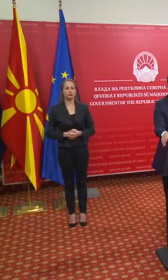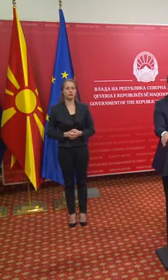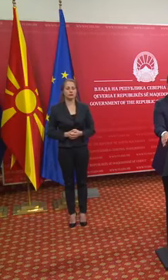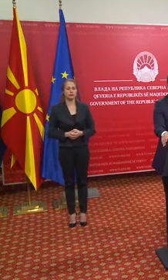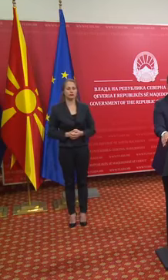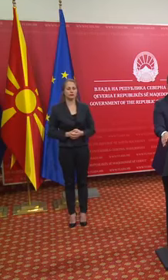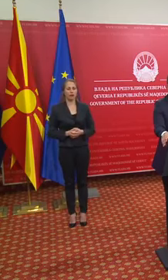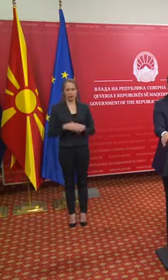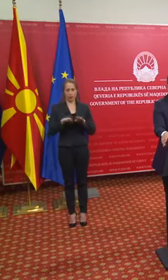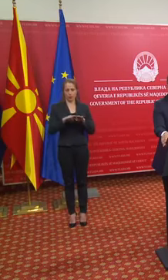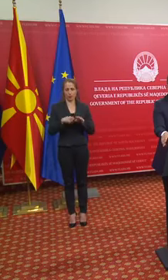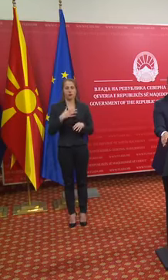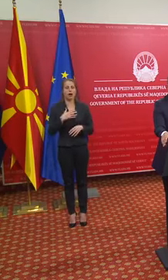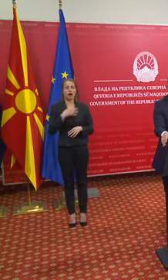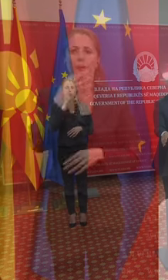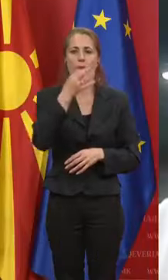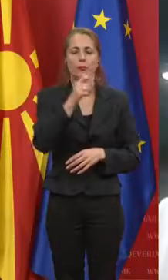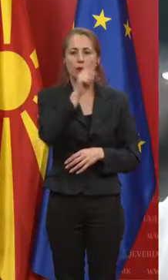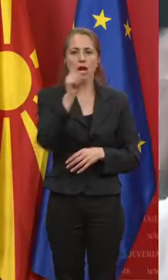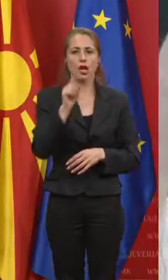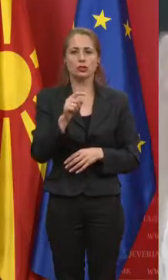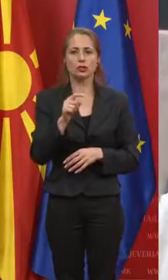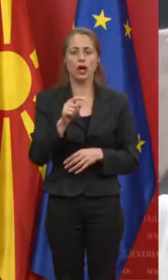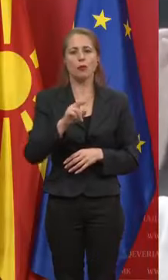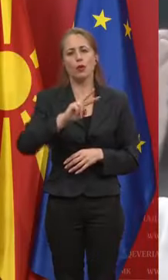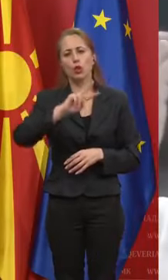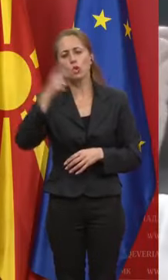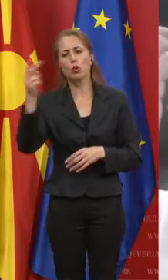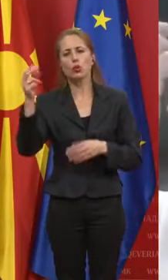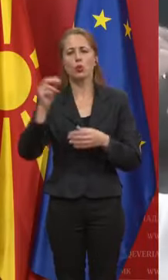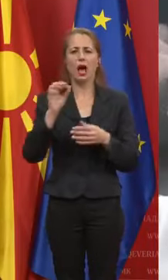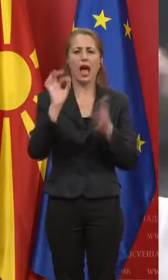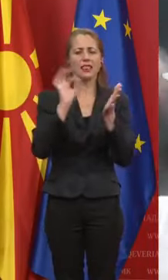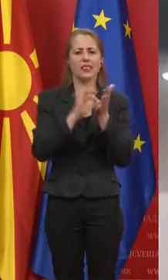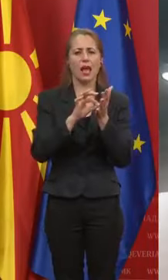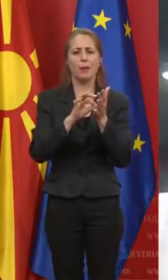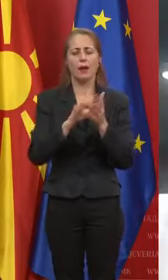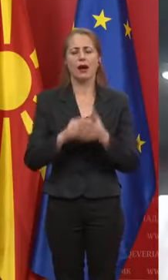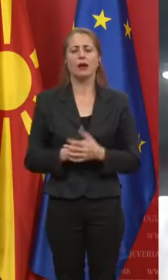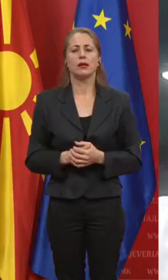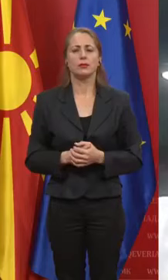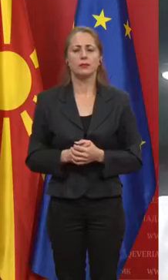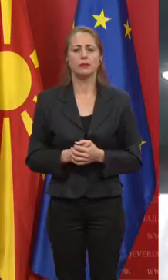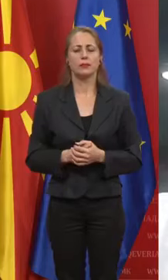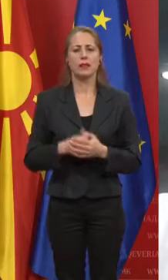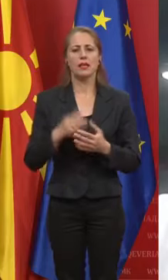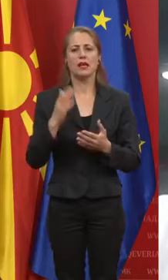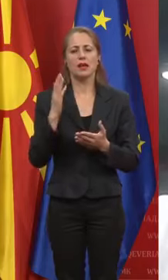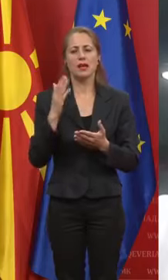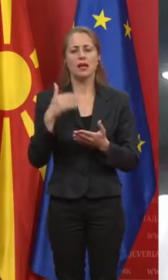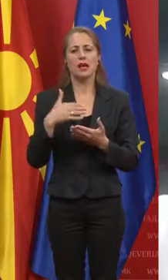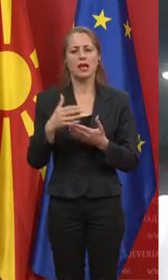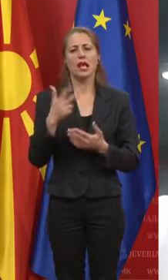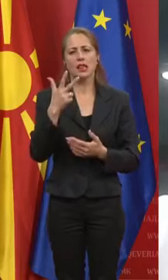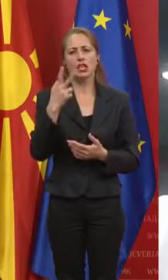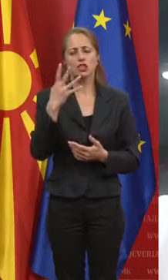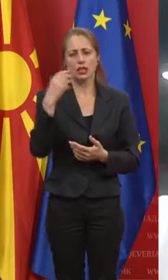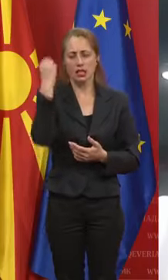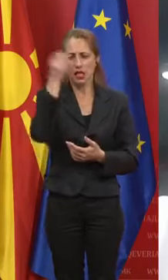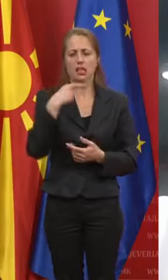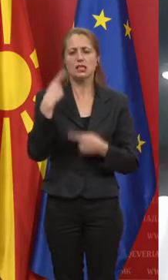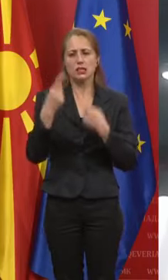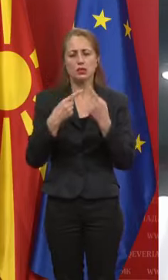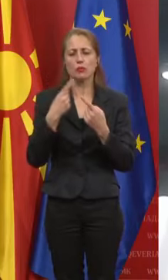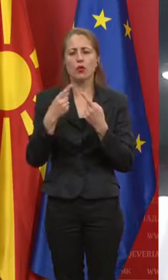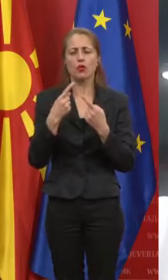Добро, мисля, значи, сега да ве прашам за една друга тема, разлика тоа што беше до сега. Значи, веќе повеќе 3-4 недели се зборува